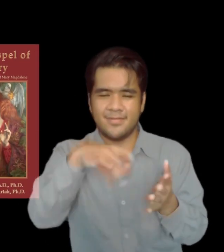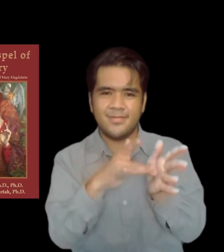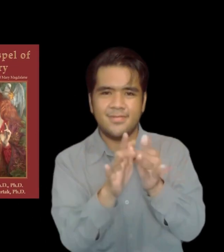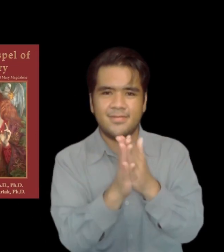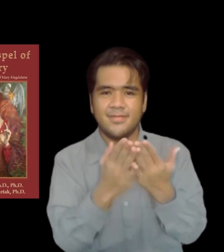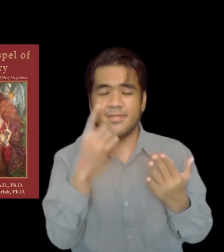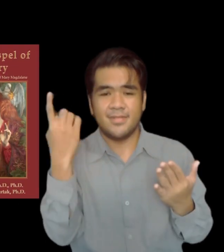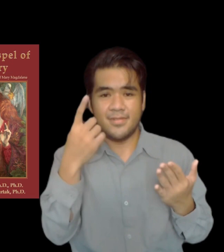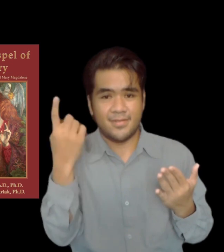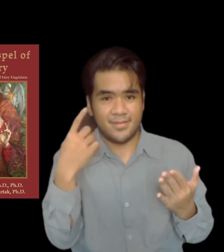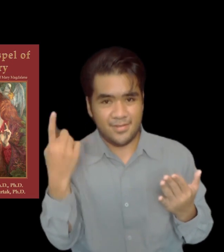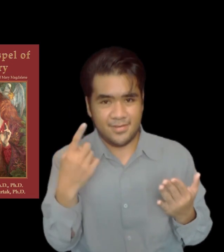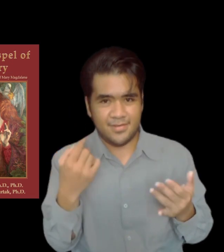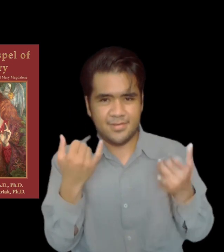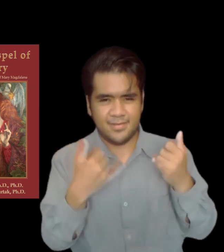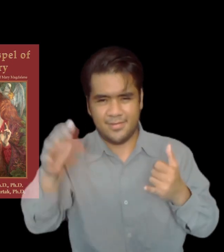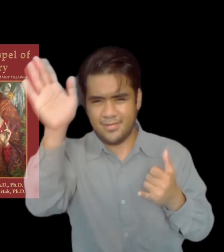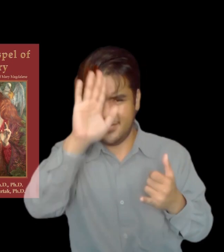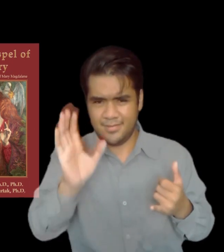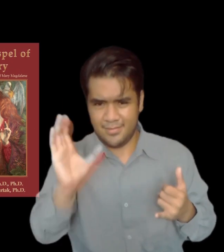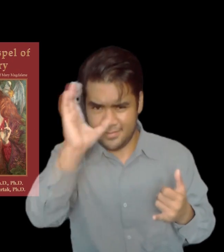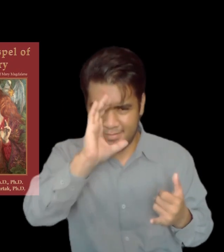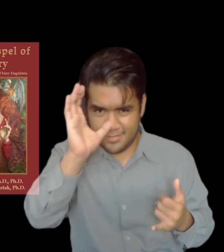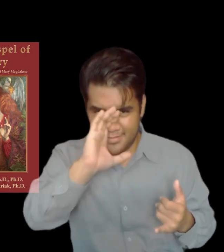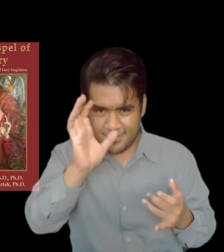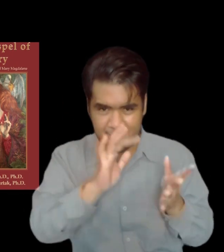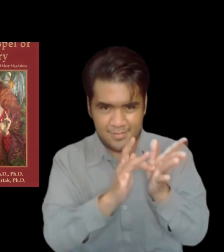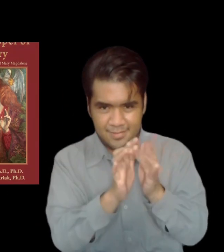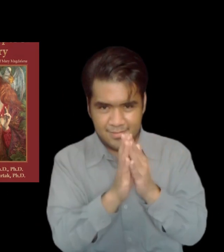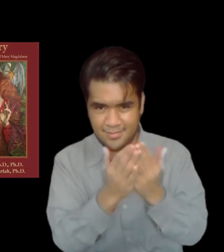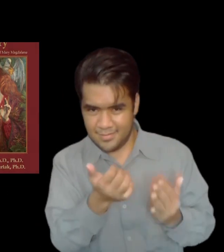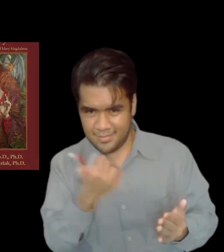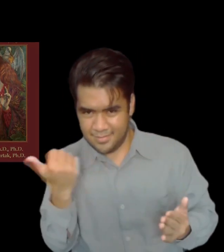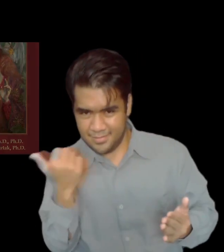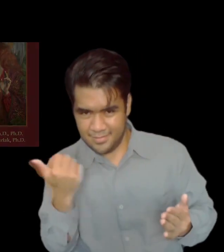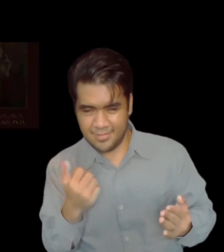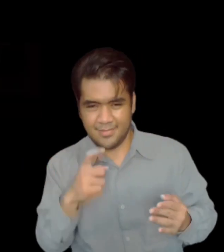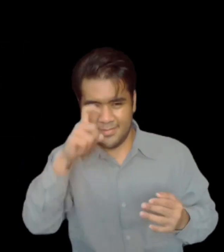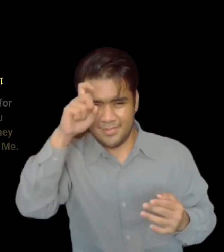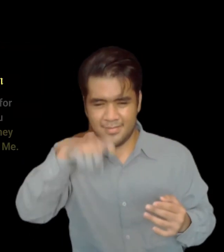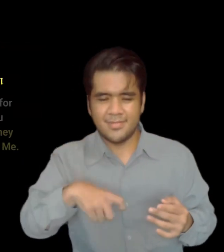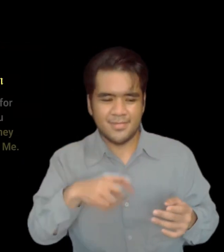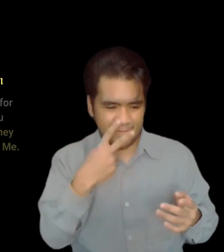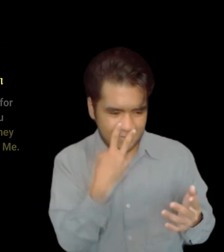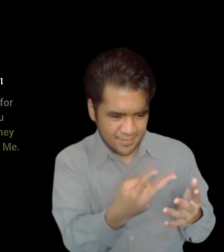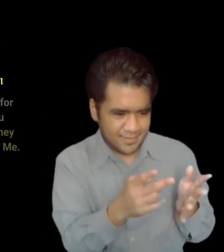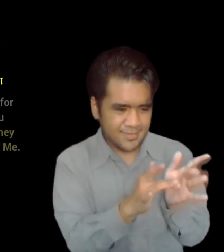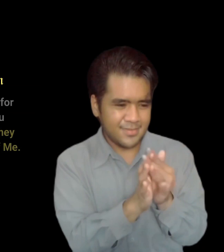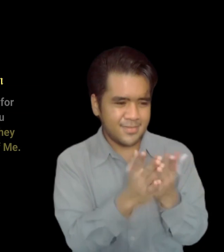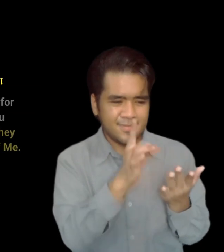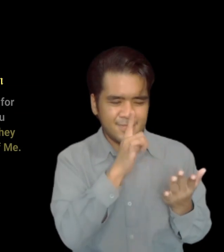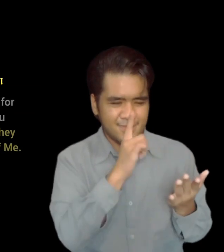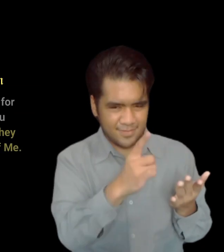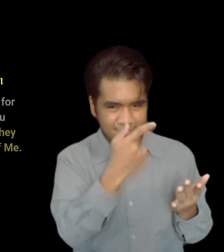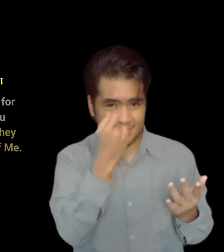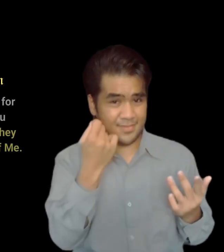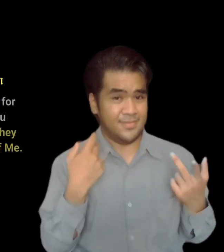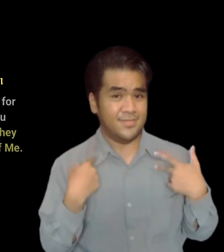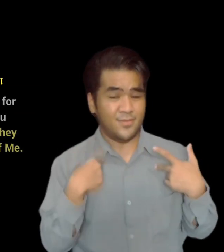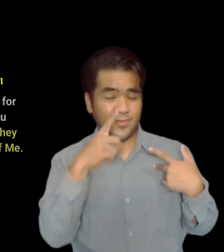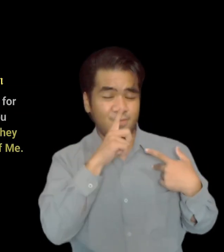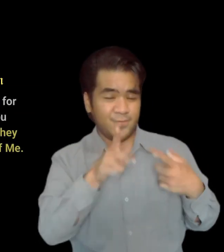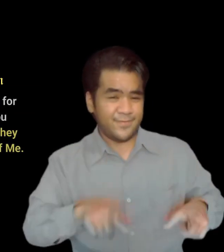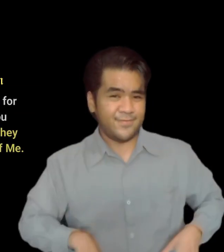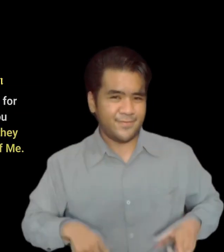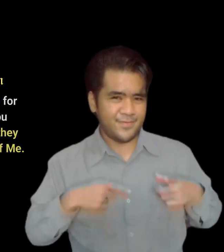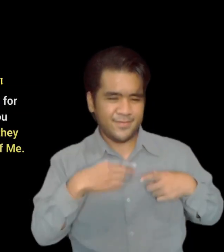aklat maliban sa Biblia. Kaya imbis na maghanap ka ng katotohanan sa mga extra biblical sources, saliksikin mo ang mga kasulatan dahil